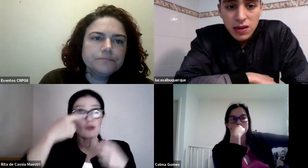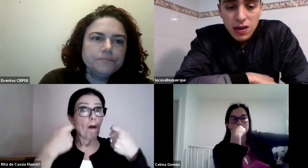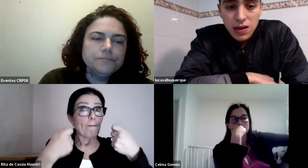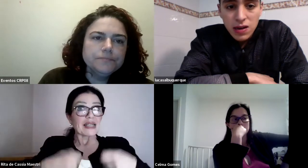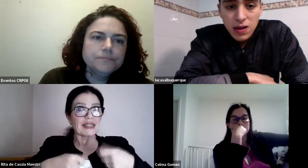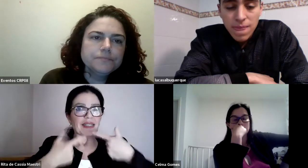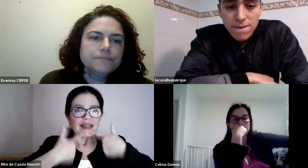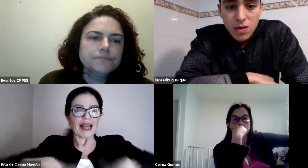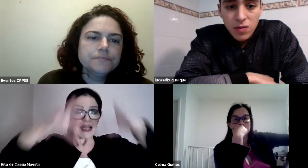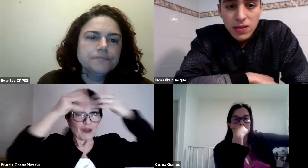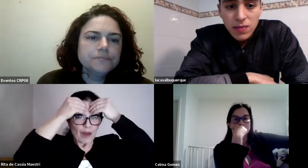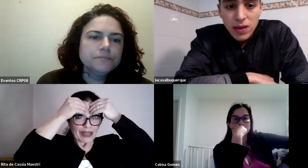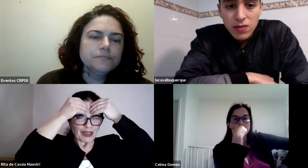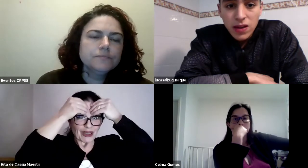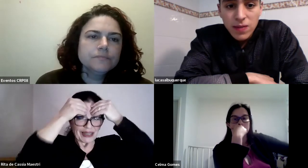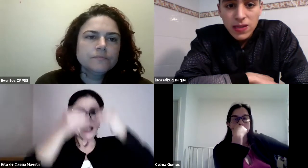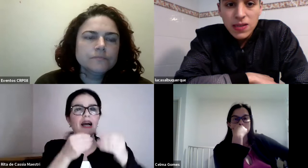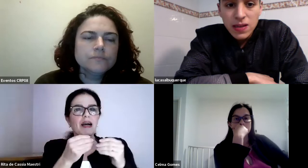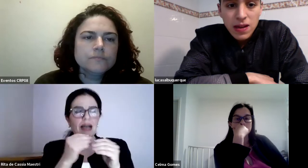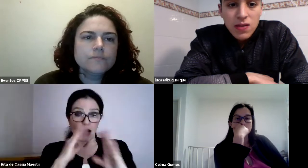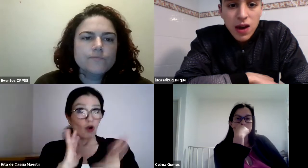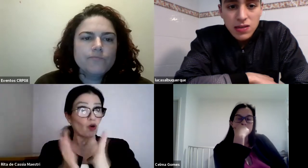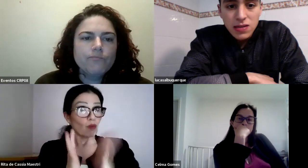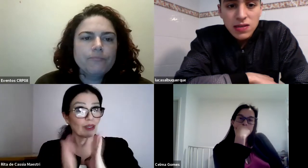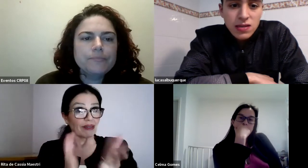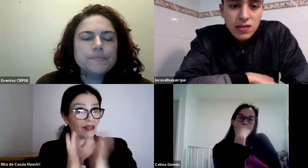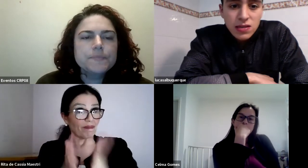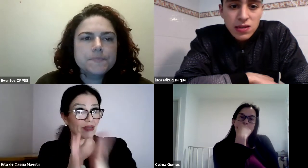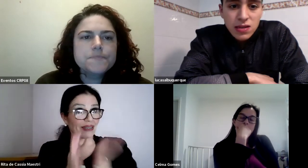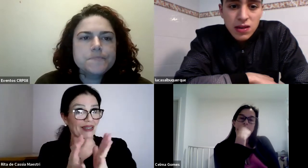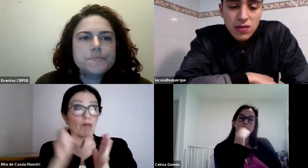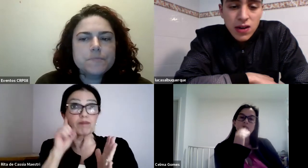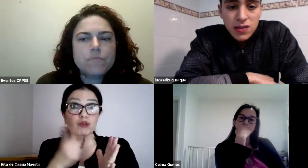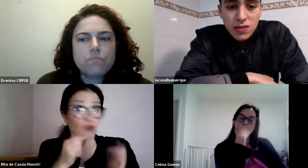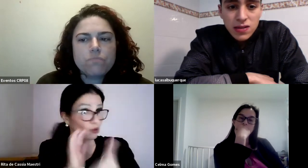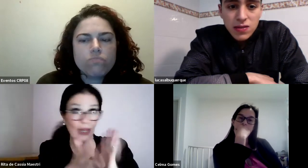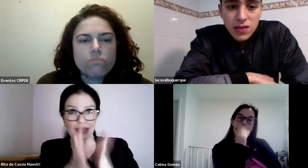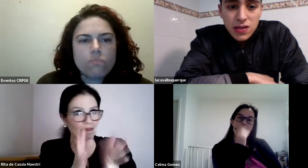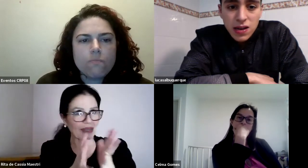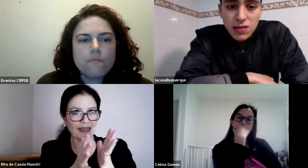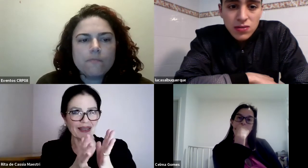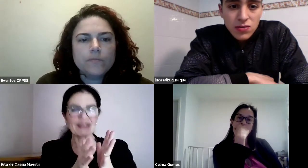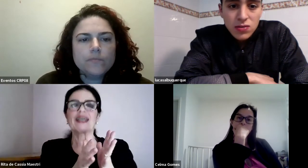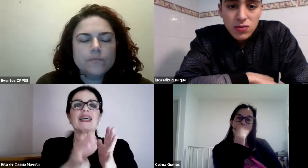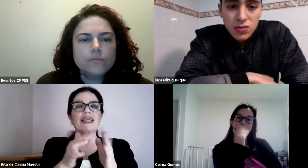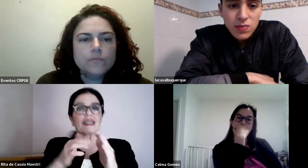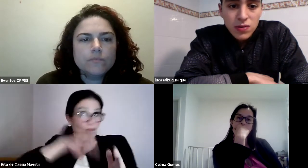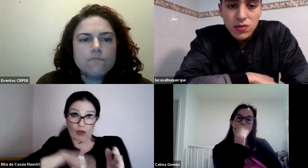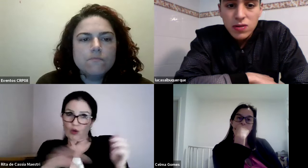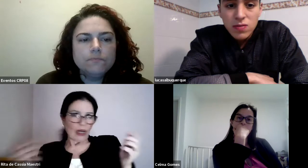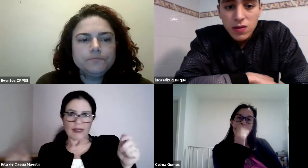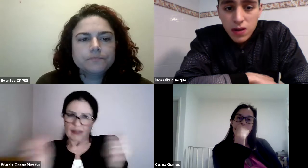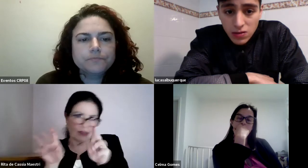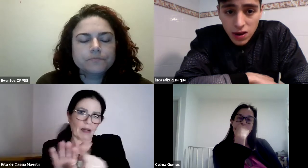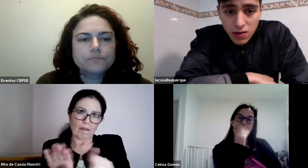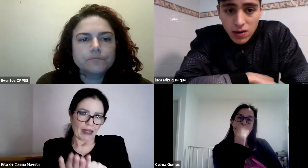que o pensamento ele precisa da linguagem. Então, no caso das línguas de sinais, os surdos possuem